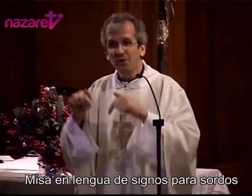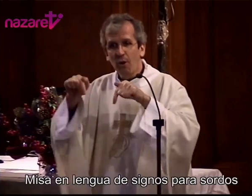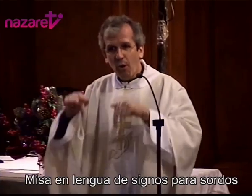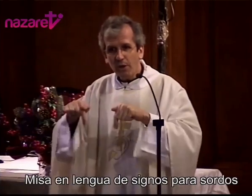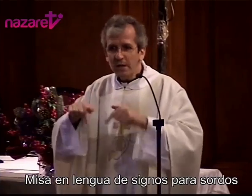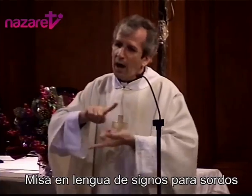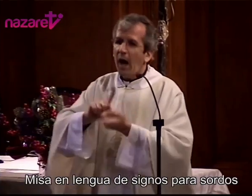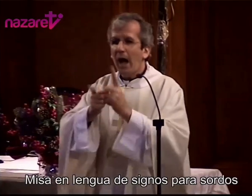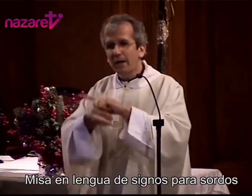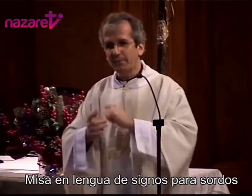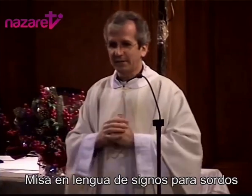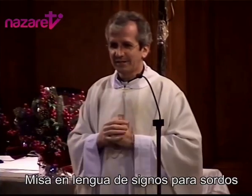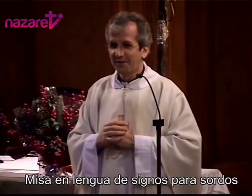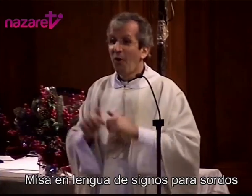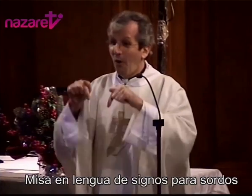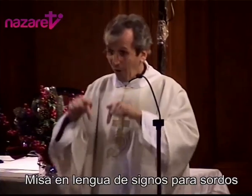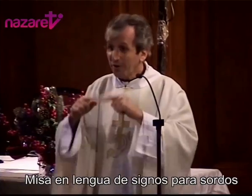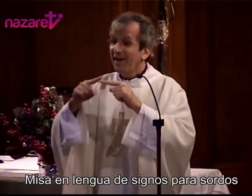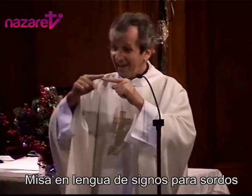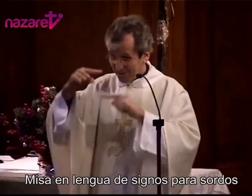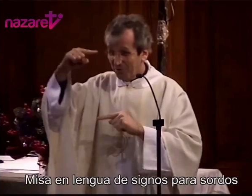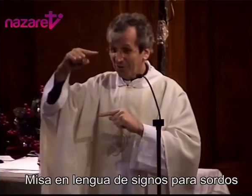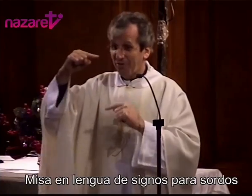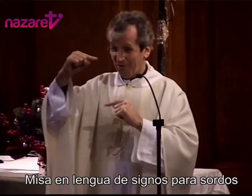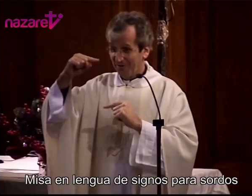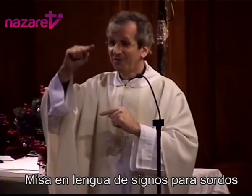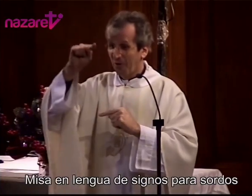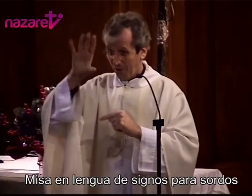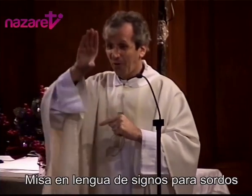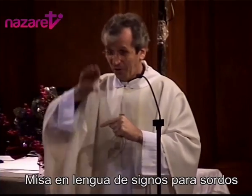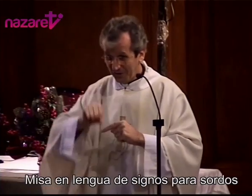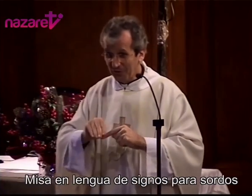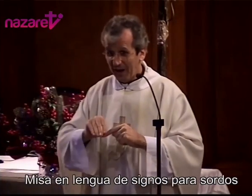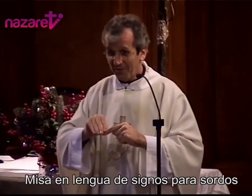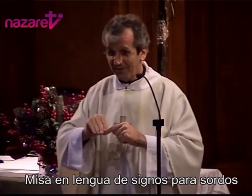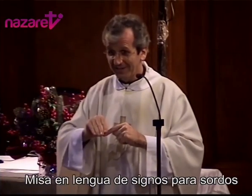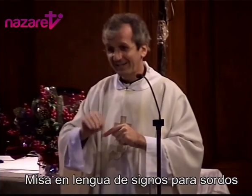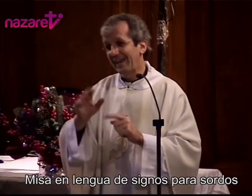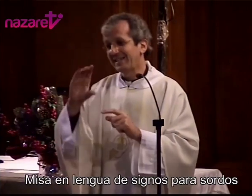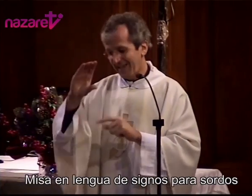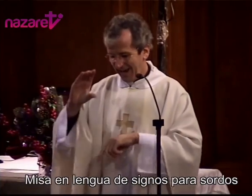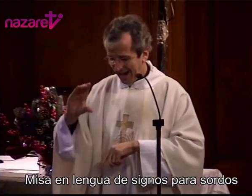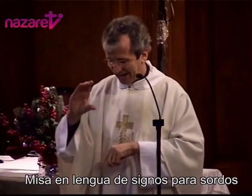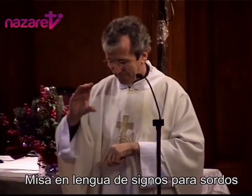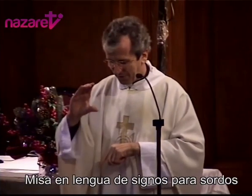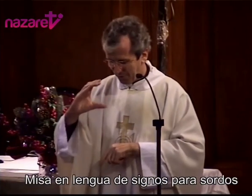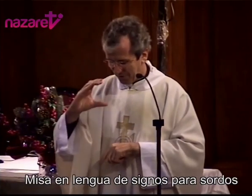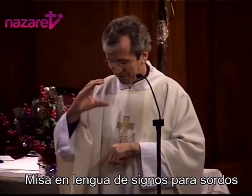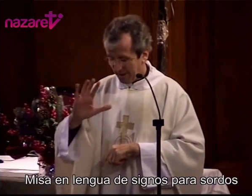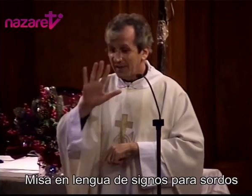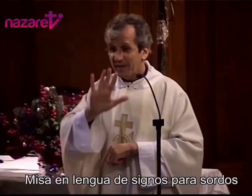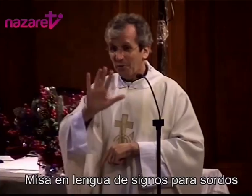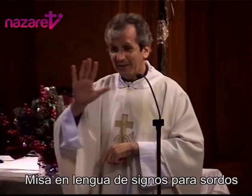trozos. Hoy, al revés. Hoy es un trozo continuado, es el